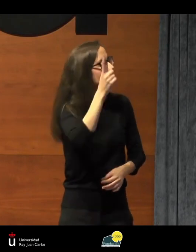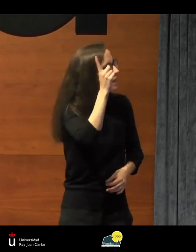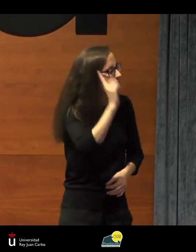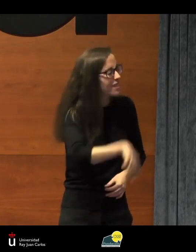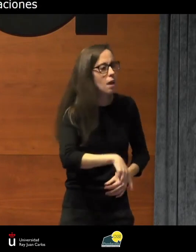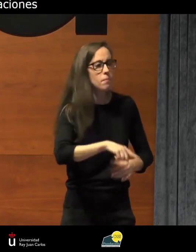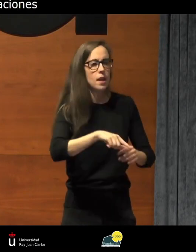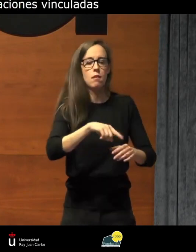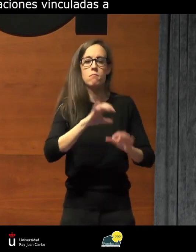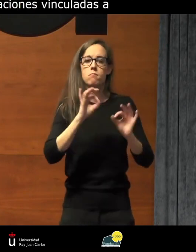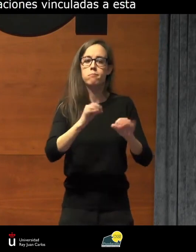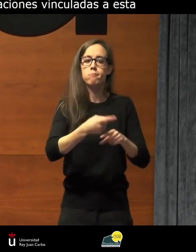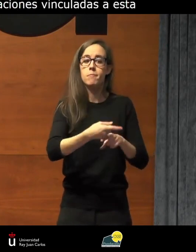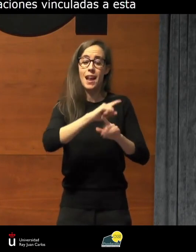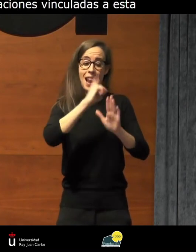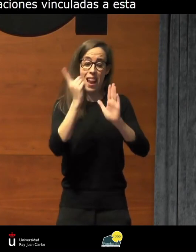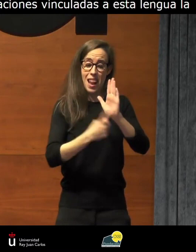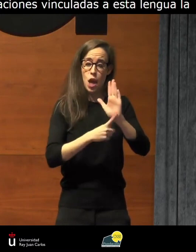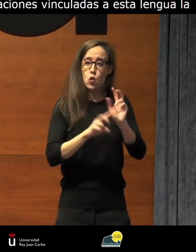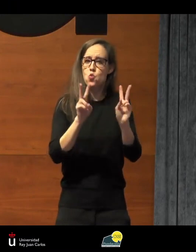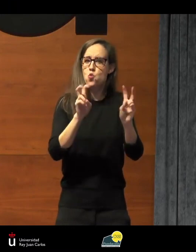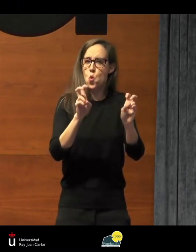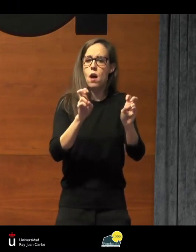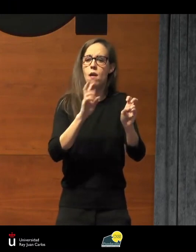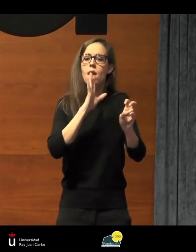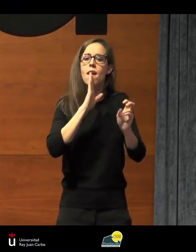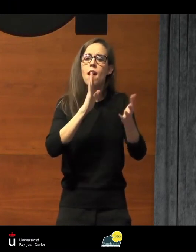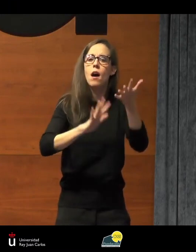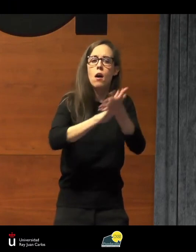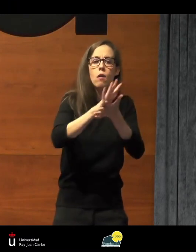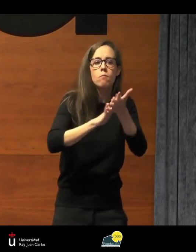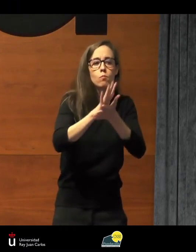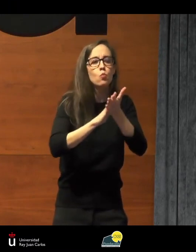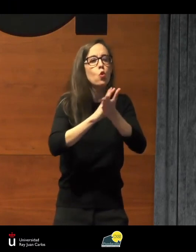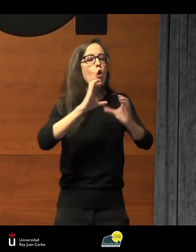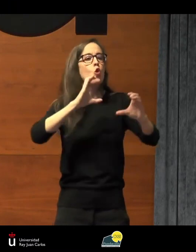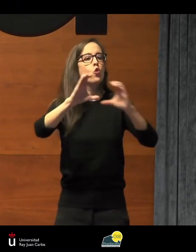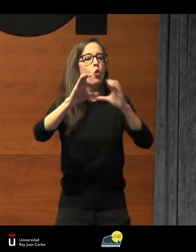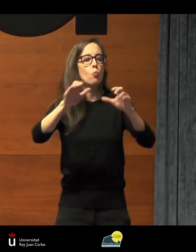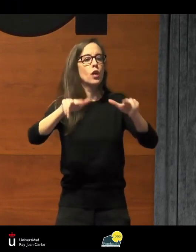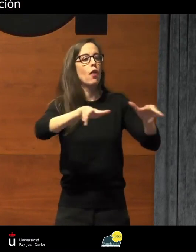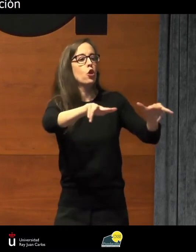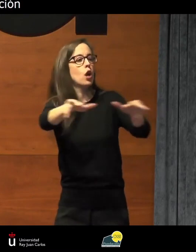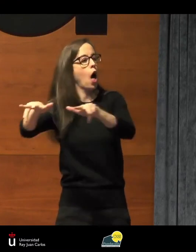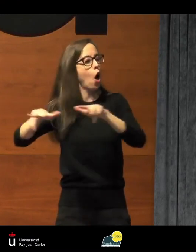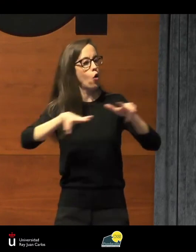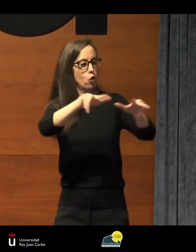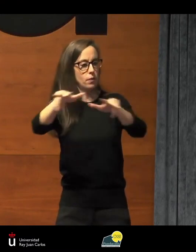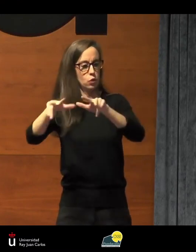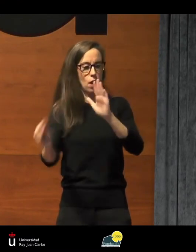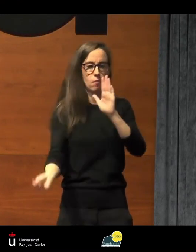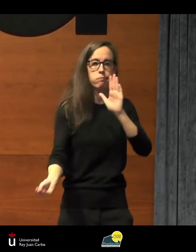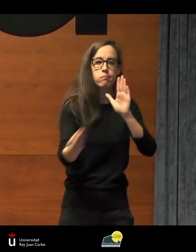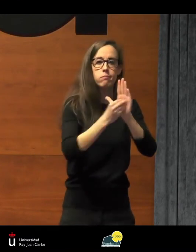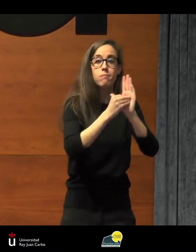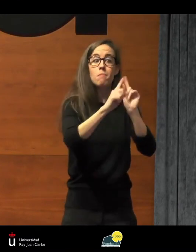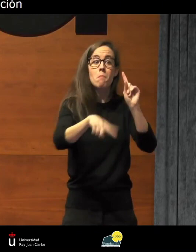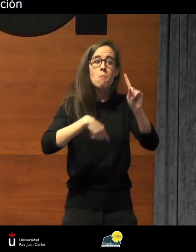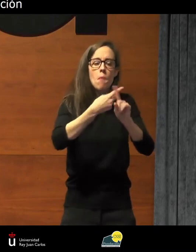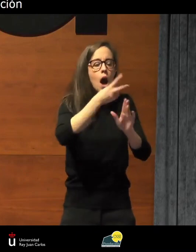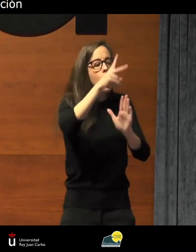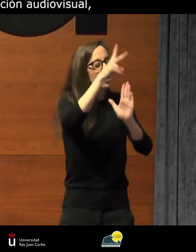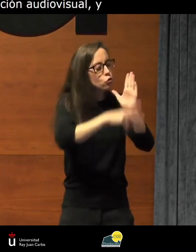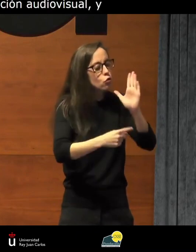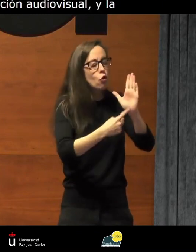esta lengua en la nueva ley que regula la comunicación audiovisual, así como en la norma que protege el derecho